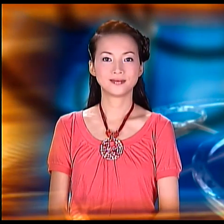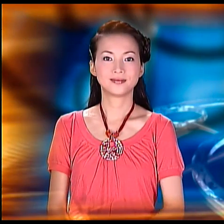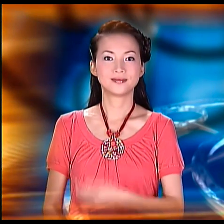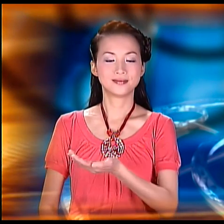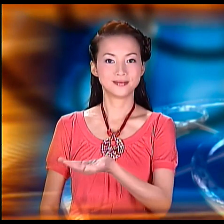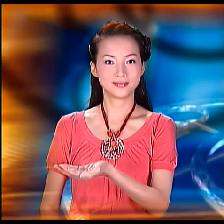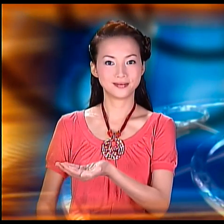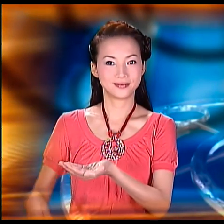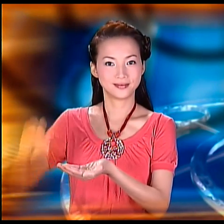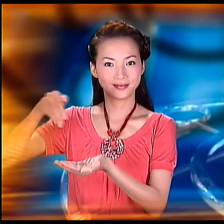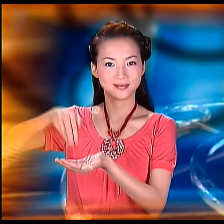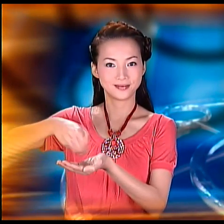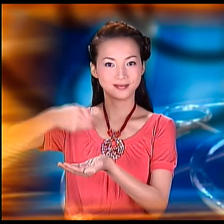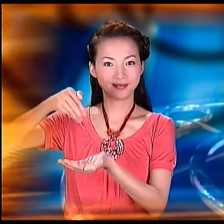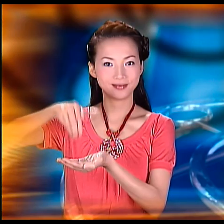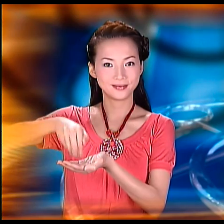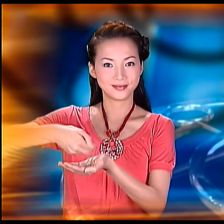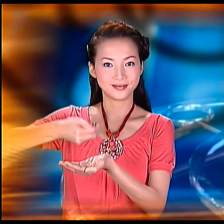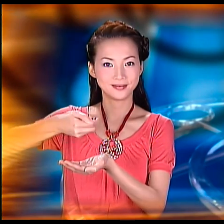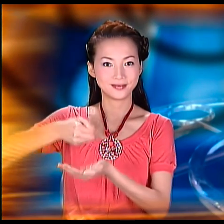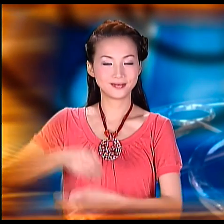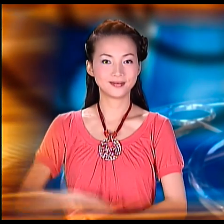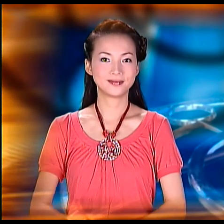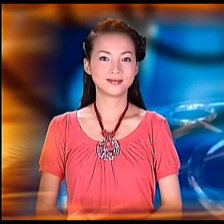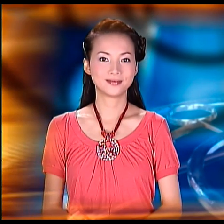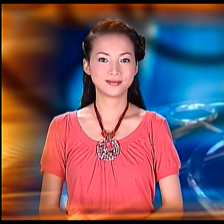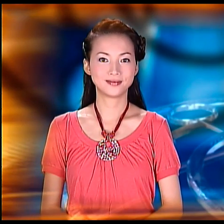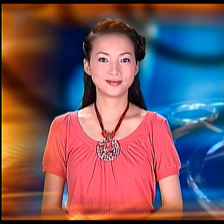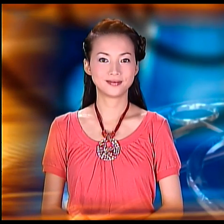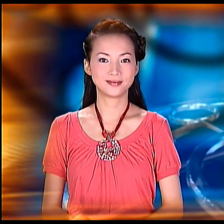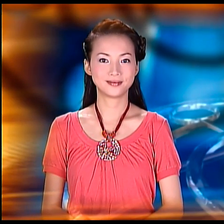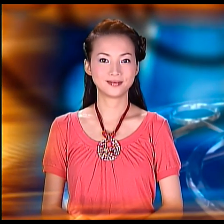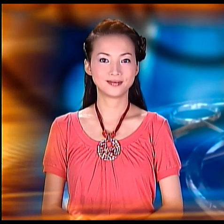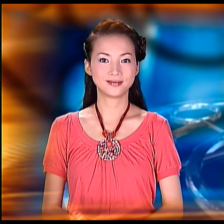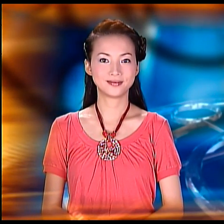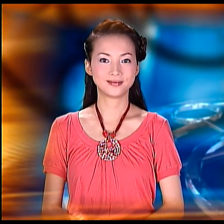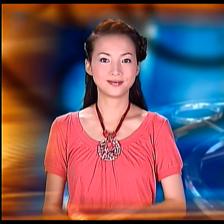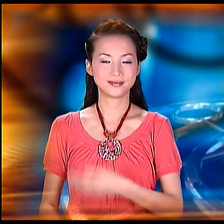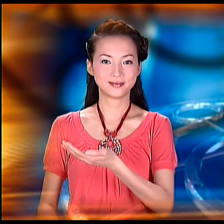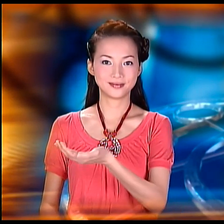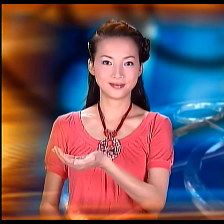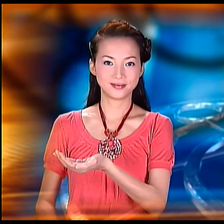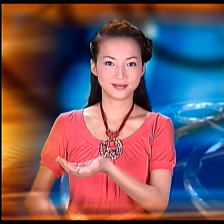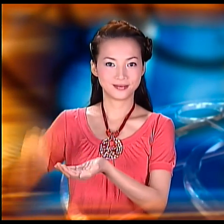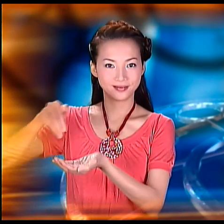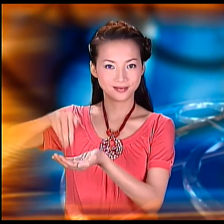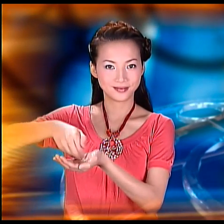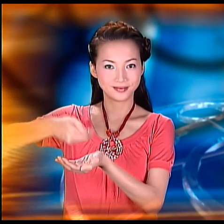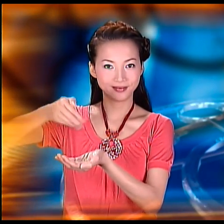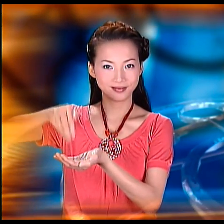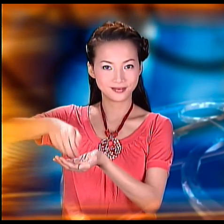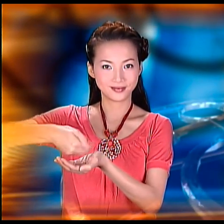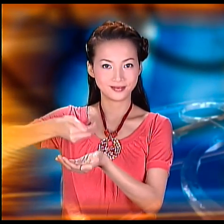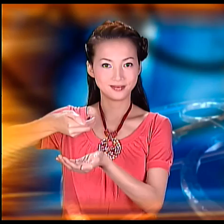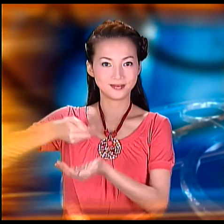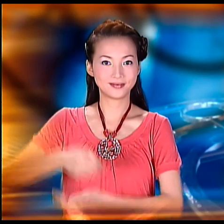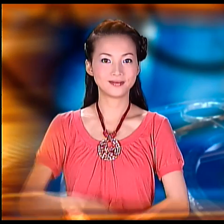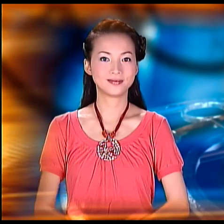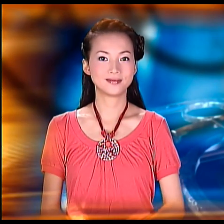木瓜的手语，我们可以用一手弯起来模仿木瓜的形状，然后用另一手做出把籽刮掉的样子，这样